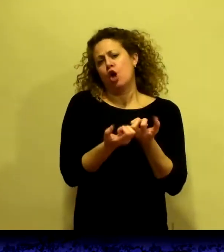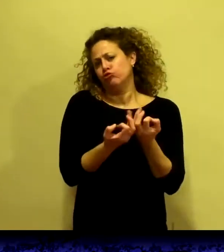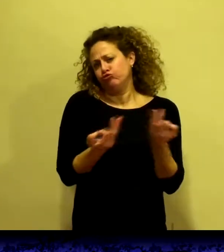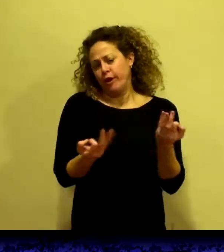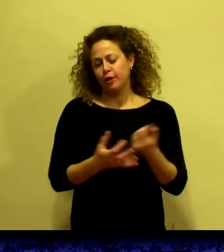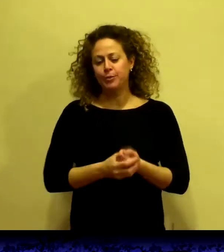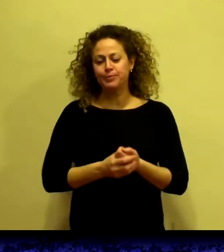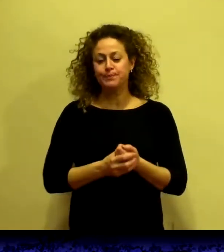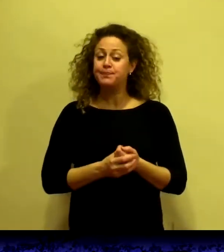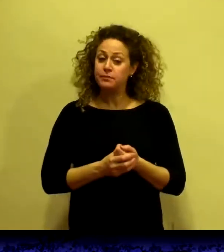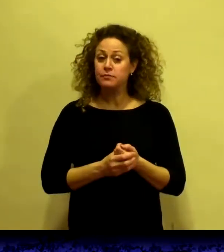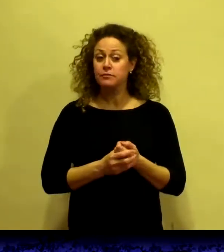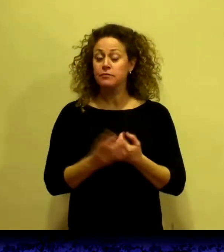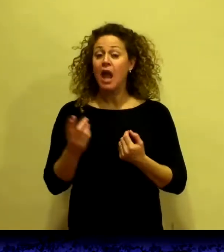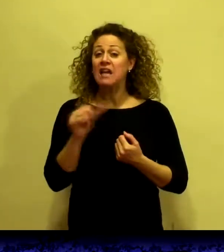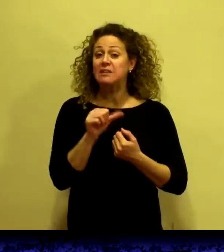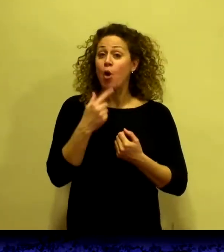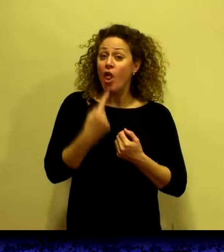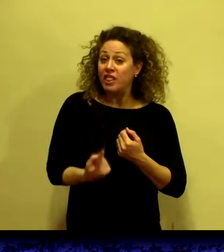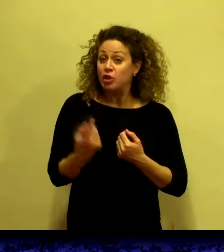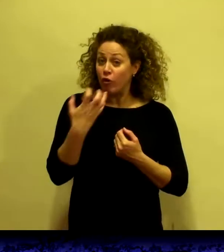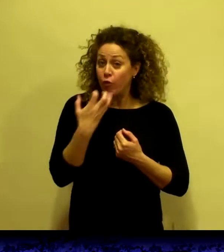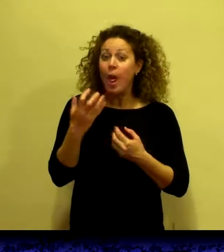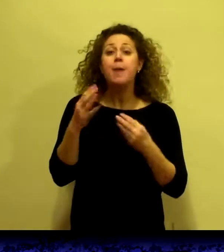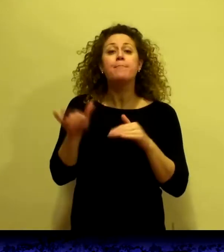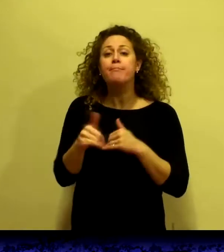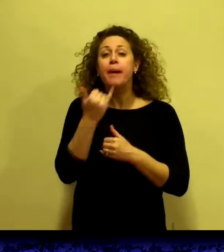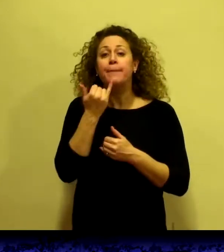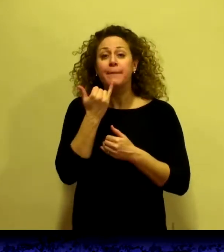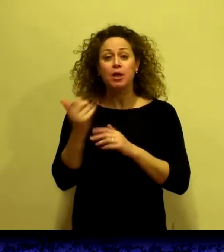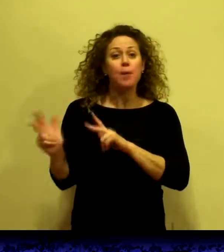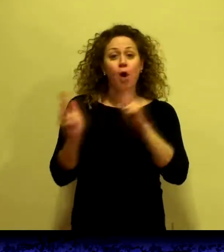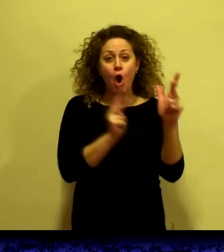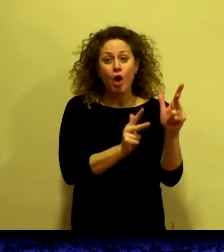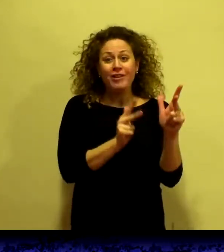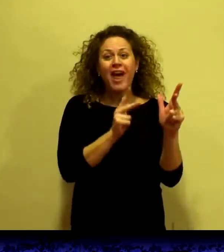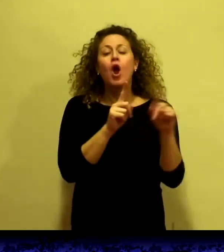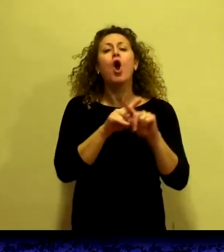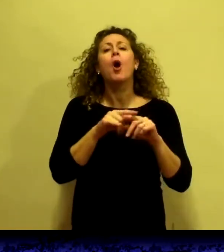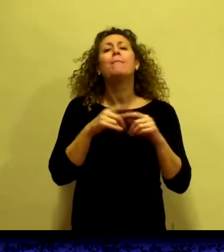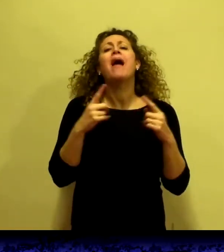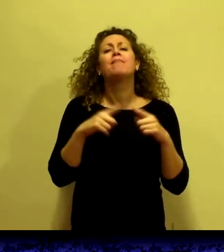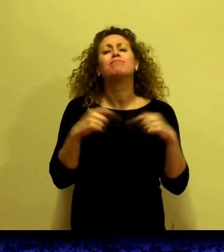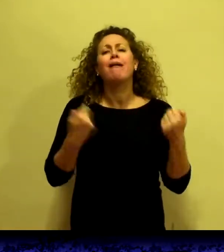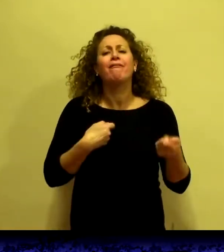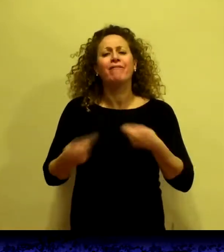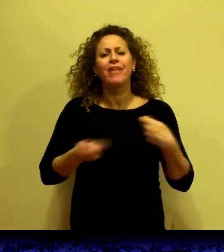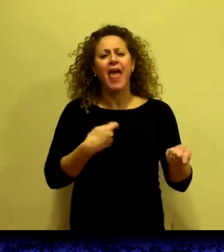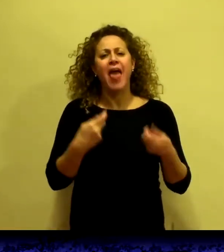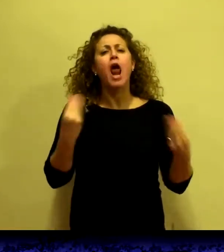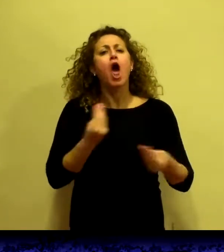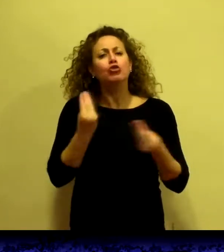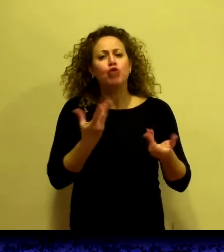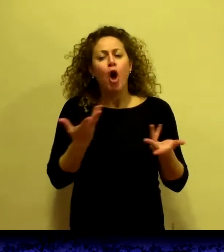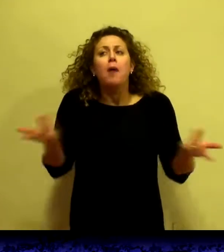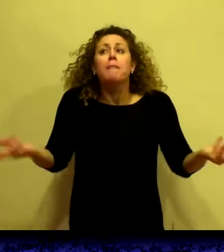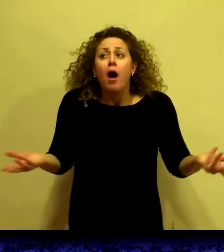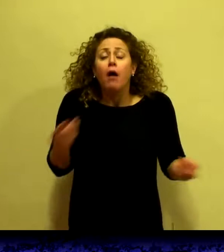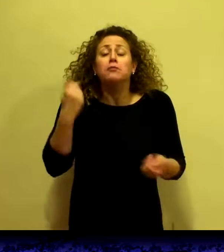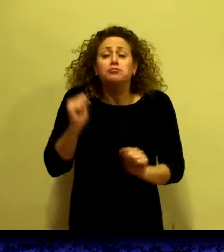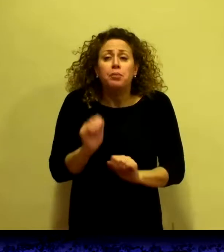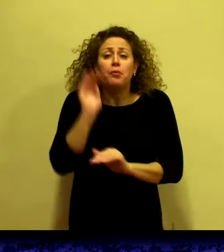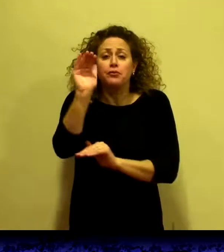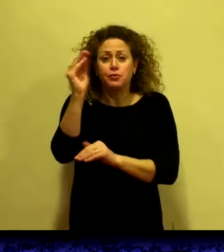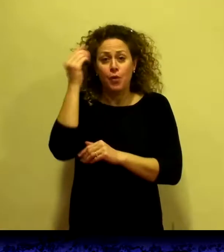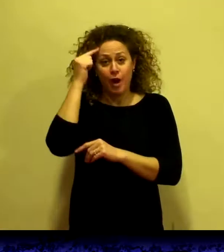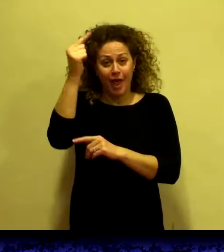gioco? Chissà, magari un domani possiamo anche immaginarci una cosa del genere, no? Una buona idea. Oppure i tornei di Magic?